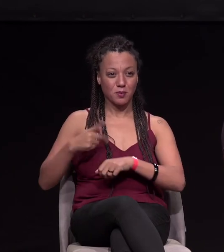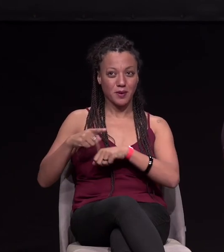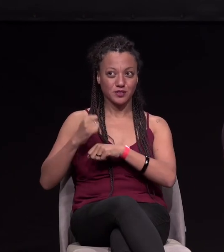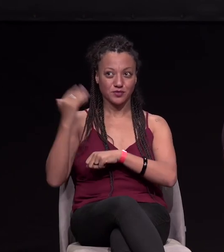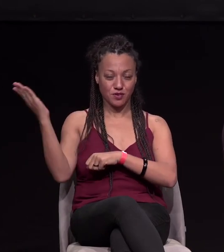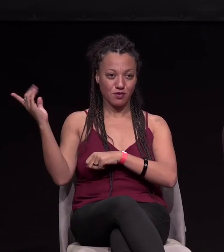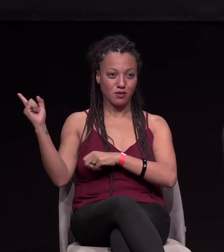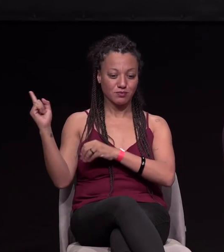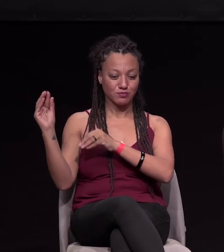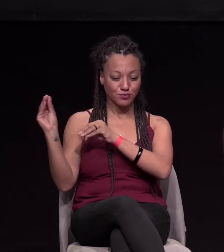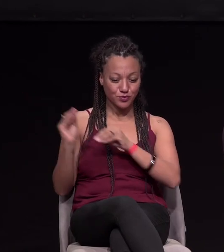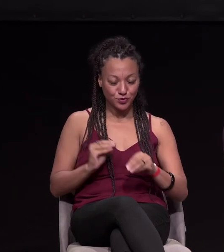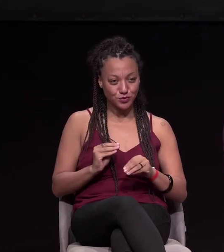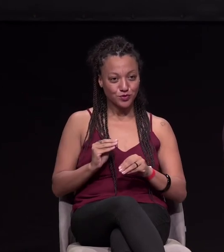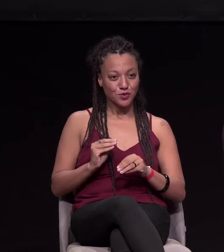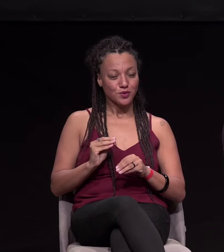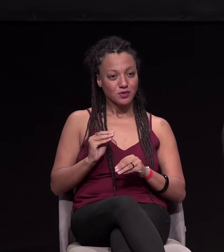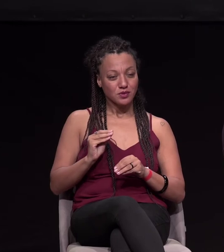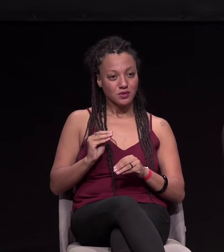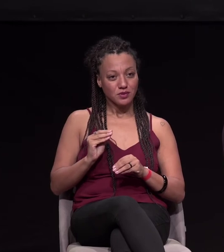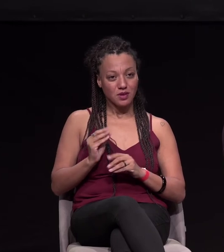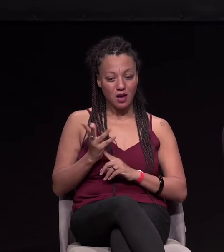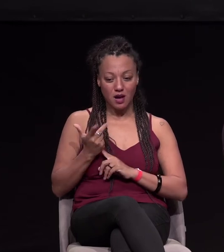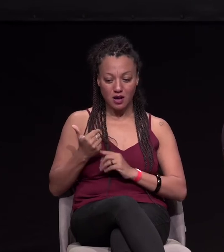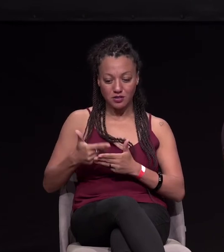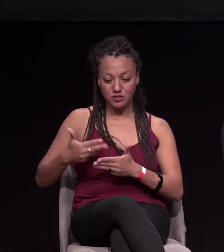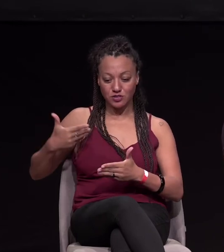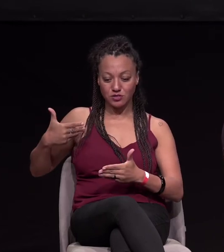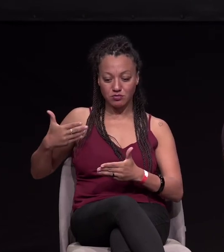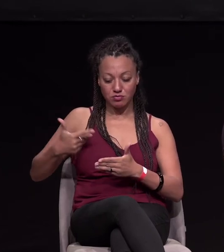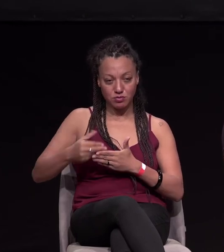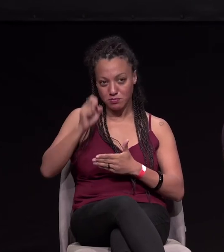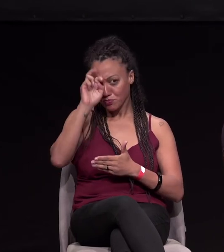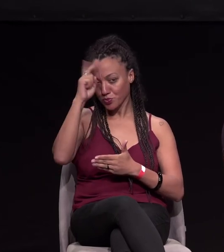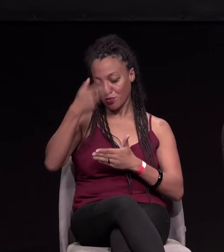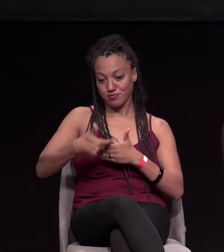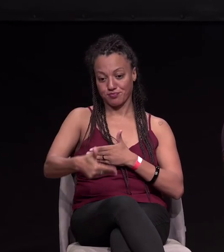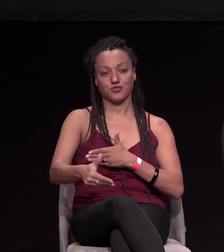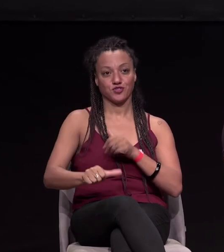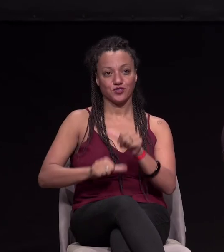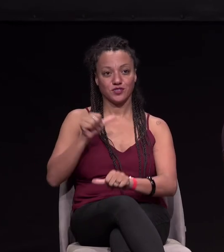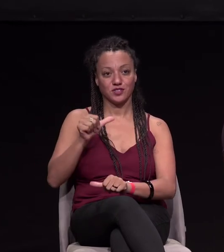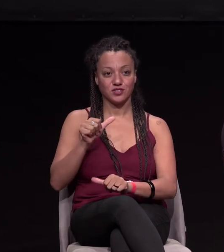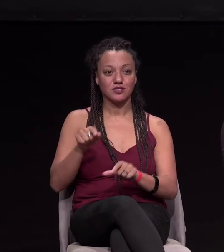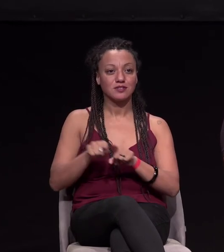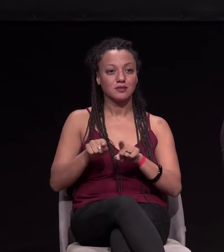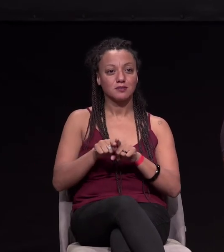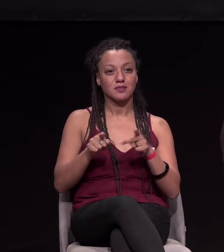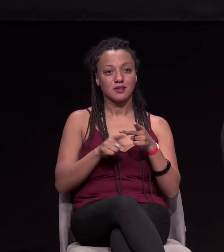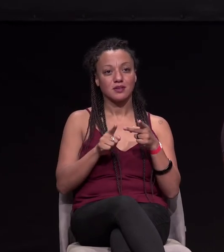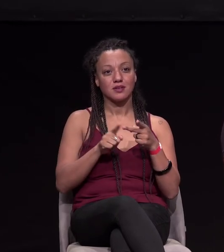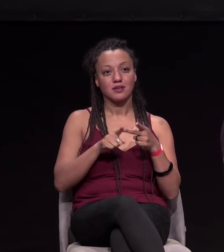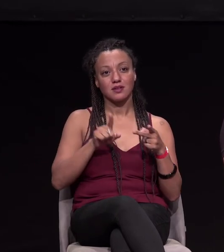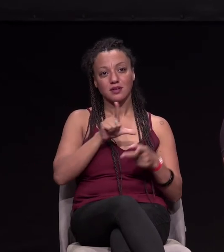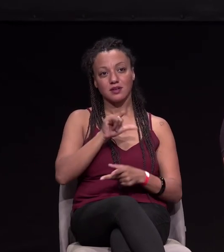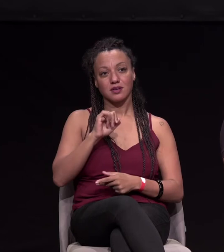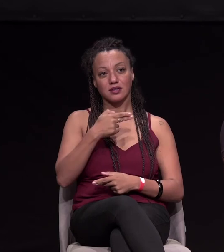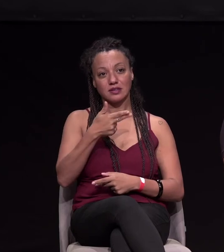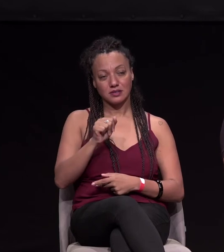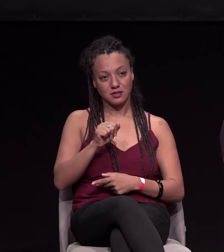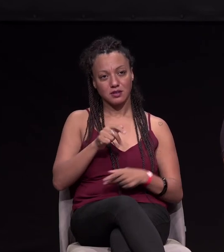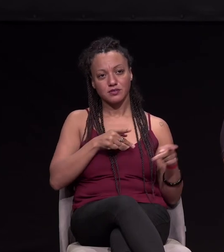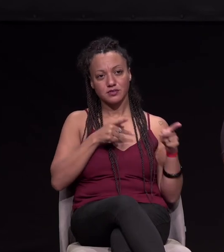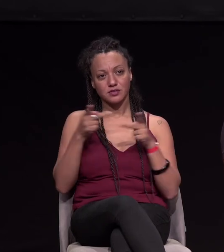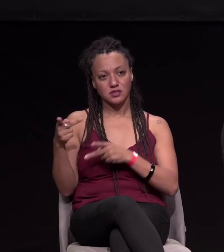e configura sua estética a partir desse contato como a própria alma própria linné que vai a salvador neto tem um